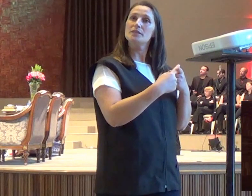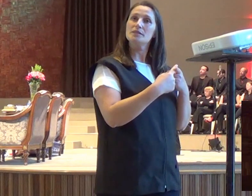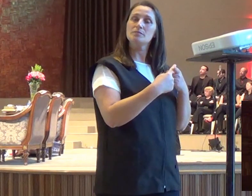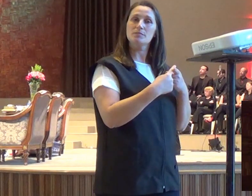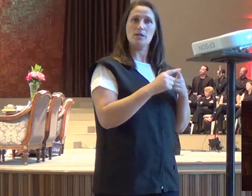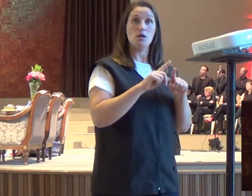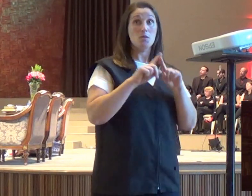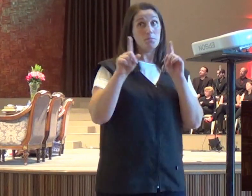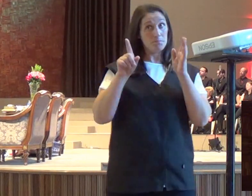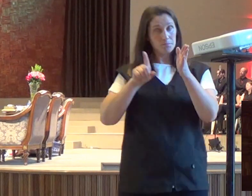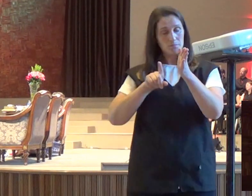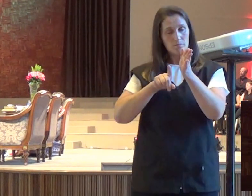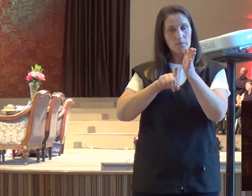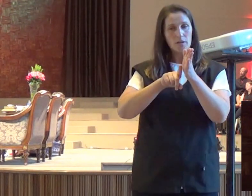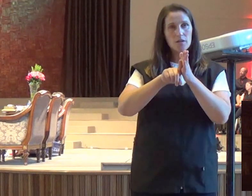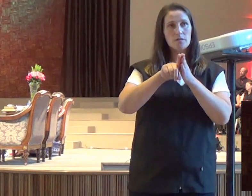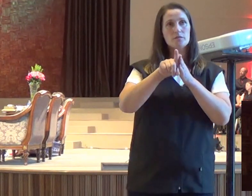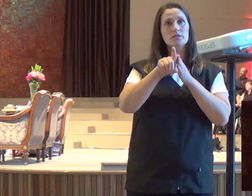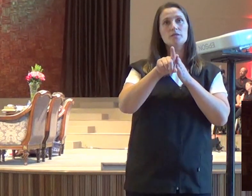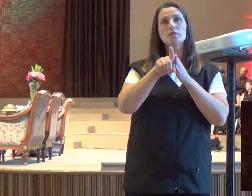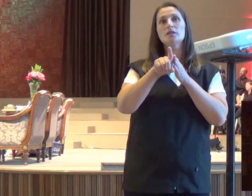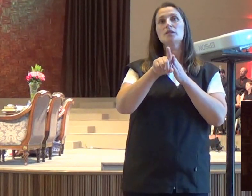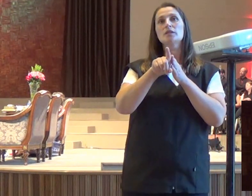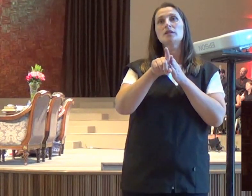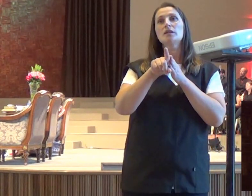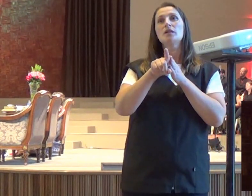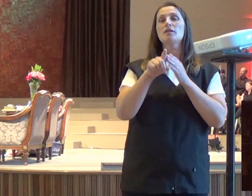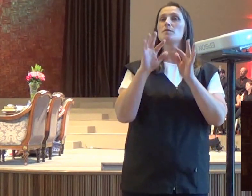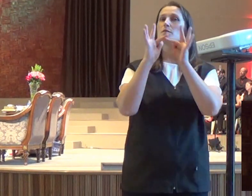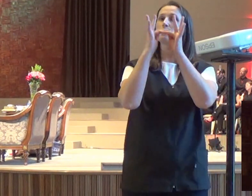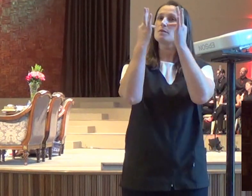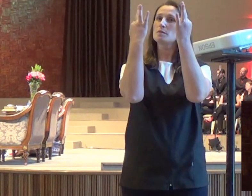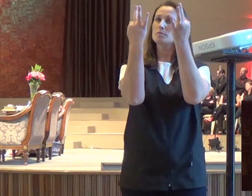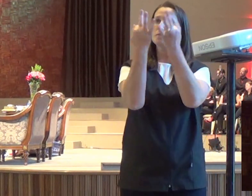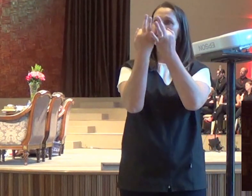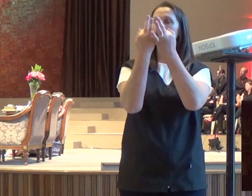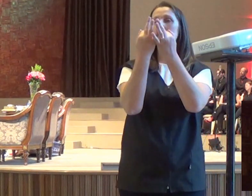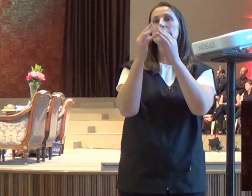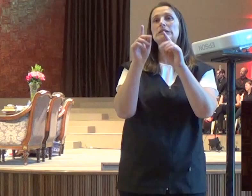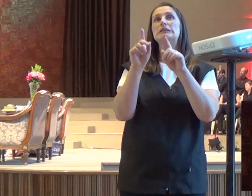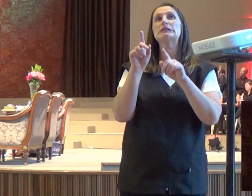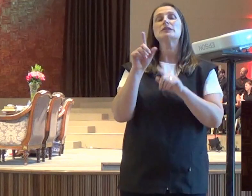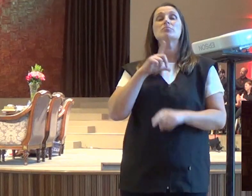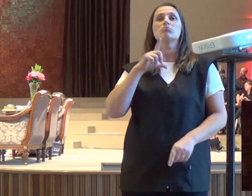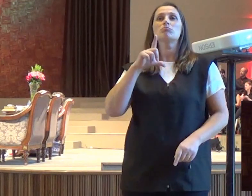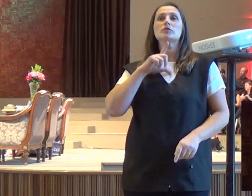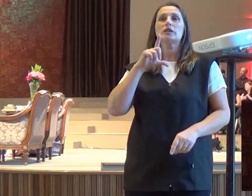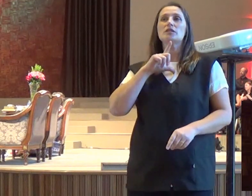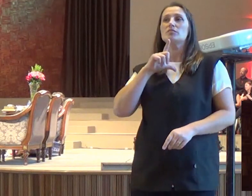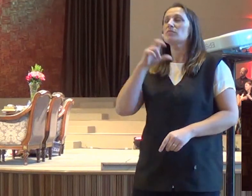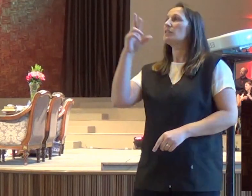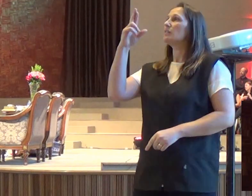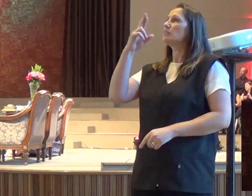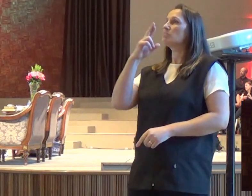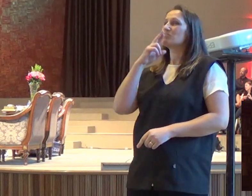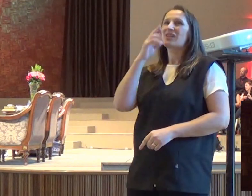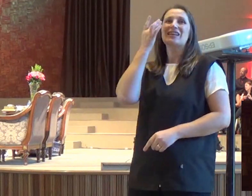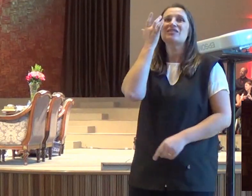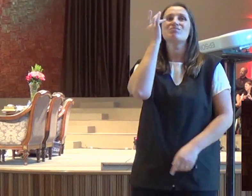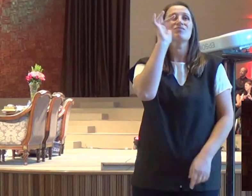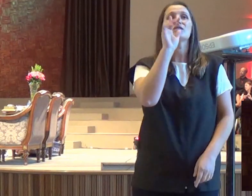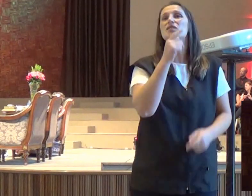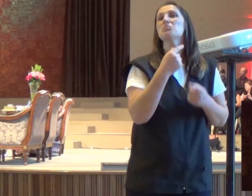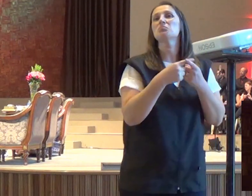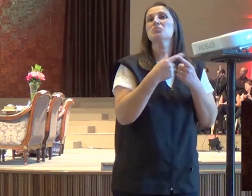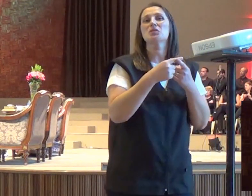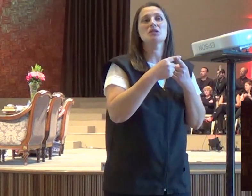essa é uma pergunta que muitas famílias têm respondido, eu não sei. Hoje,